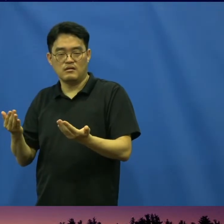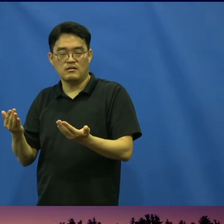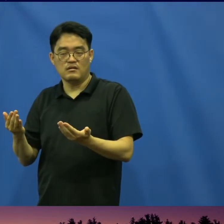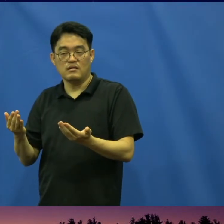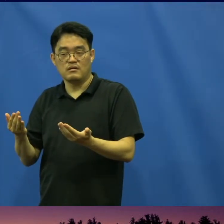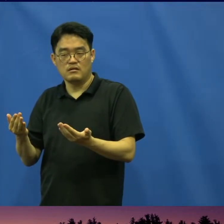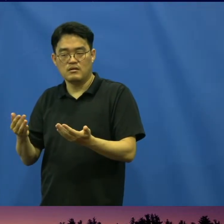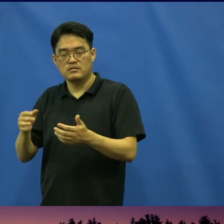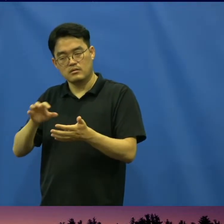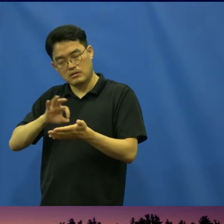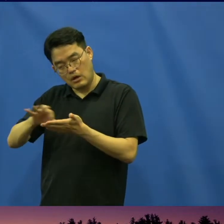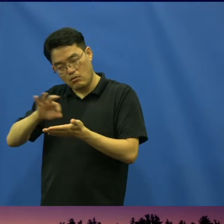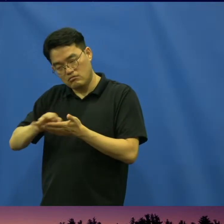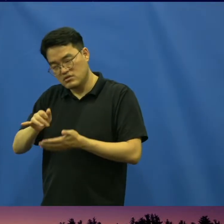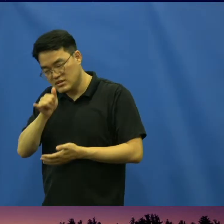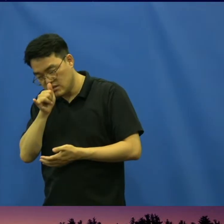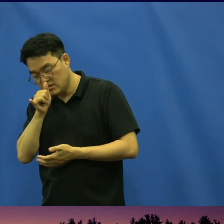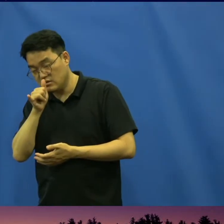균열이 생기고 말았어요.